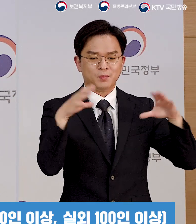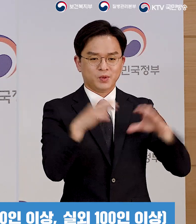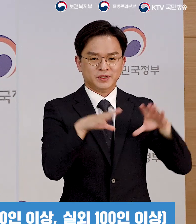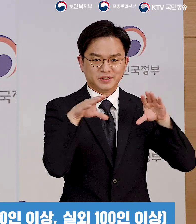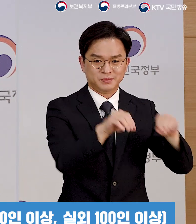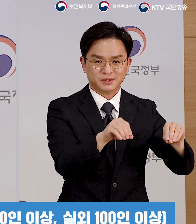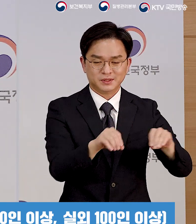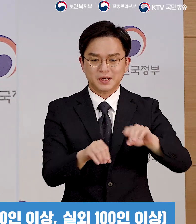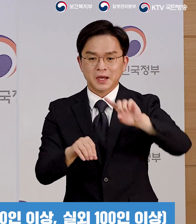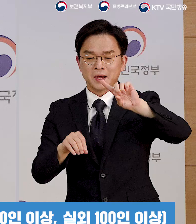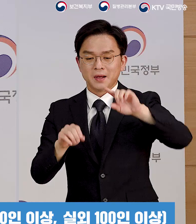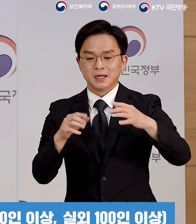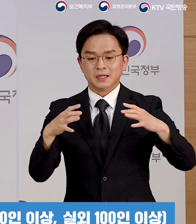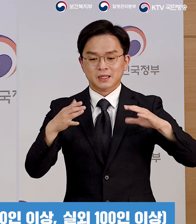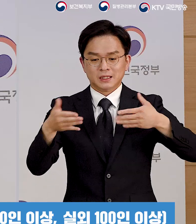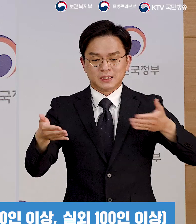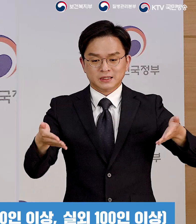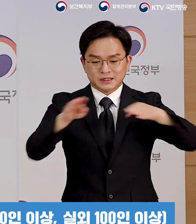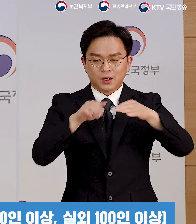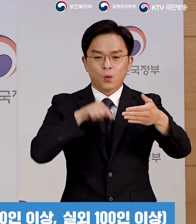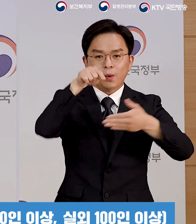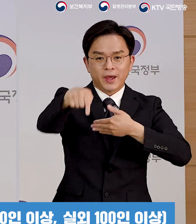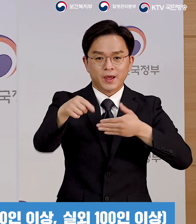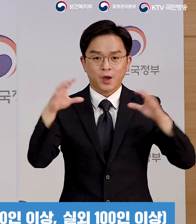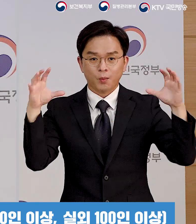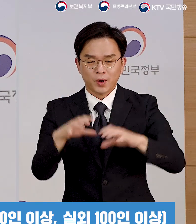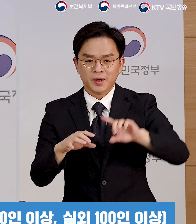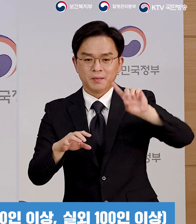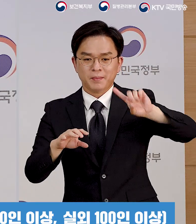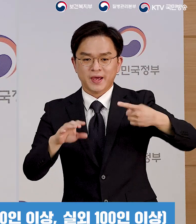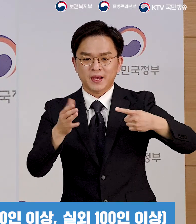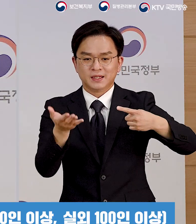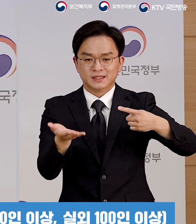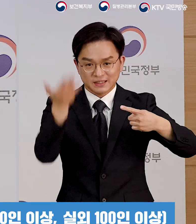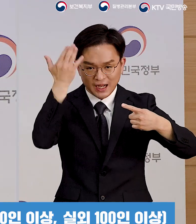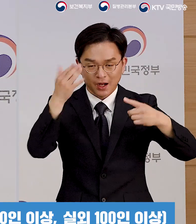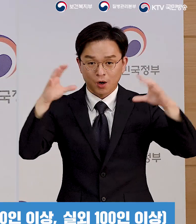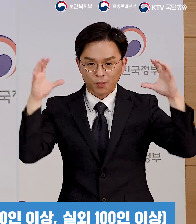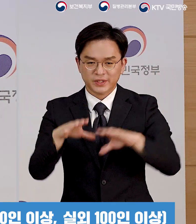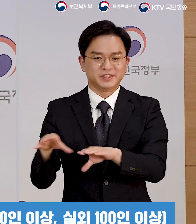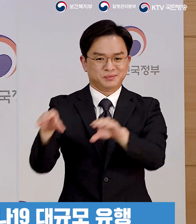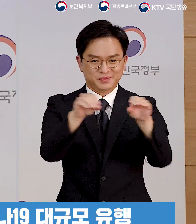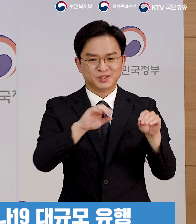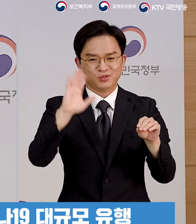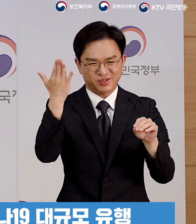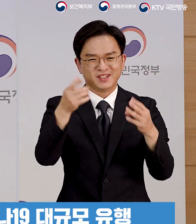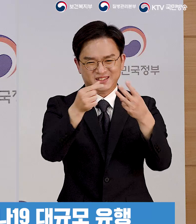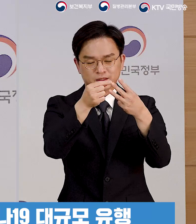실외 100인 이상 모이는 모든 집합, 모임, 행사가 금지됩니다.